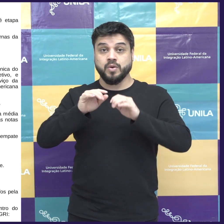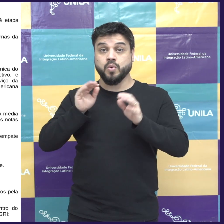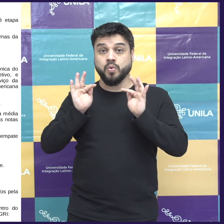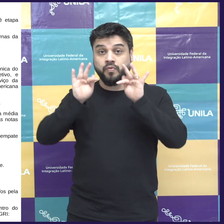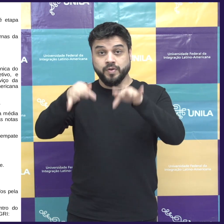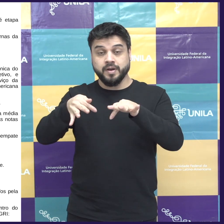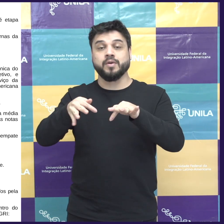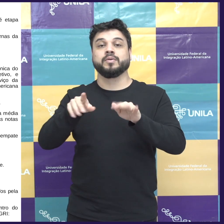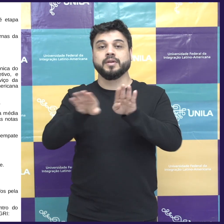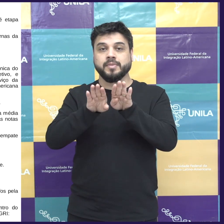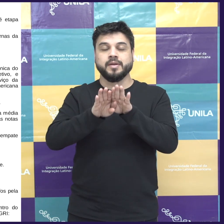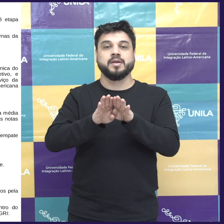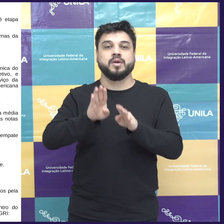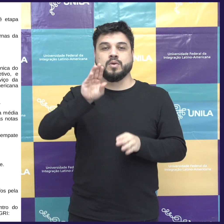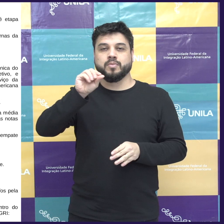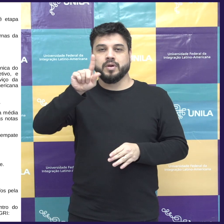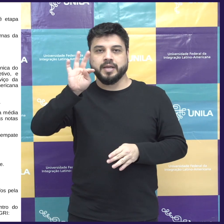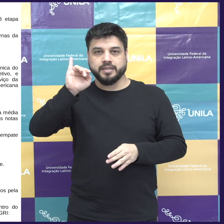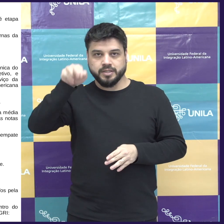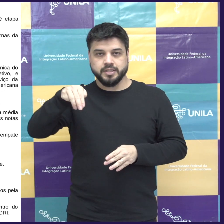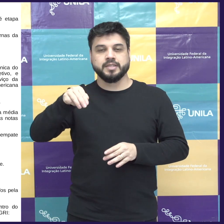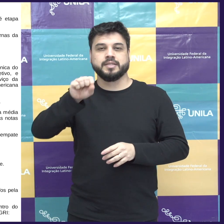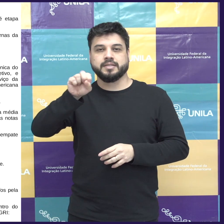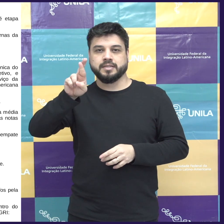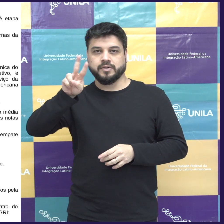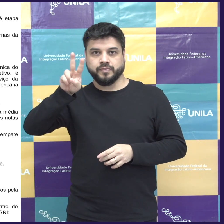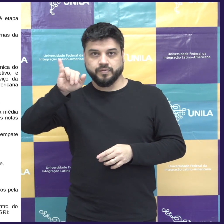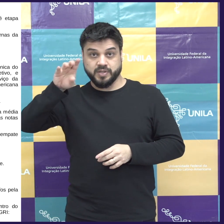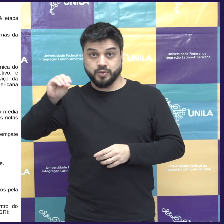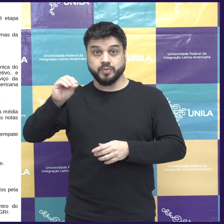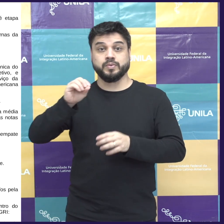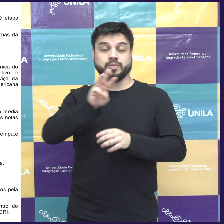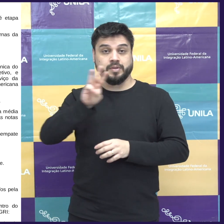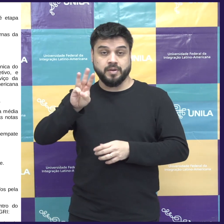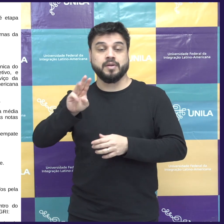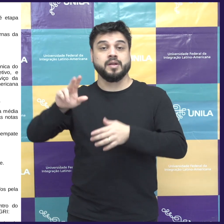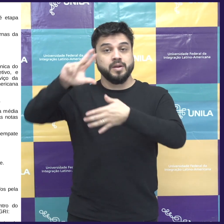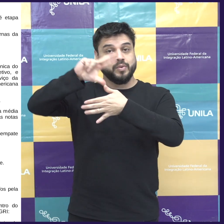no Boletim de Serviço da Universidade Federal da Integração Latino-Americana.